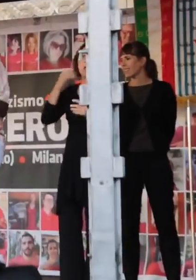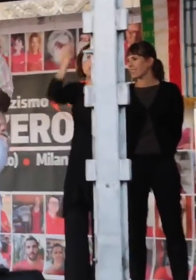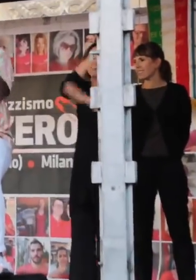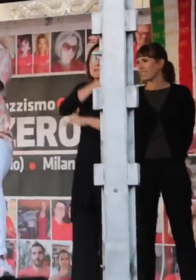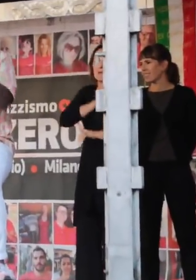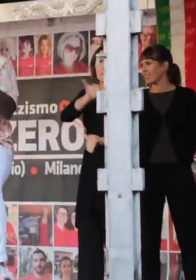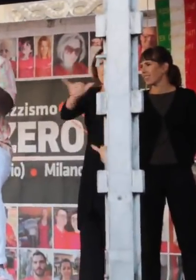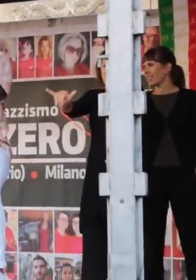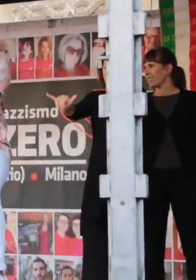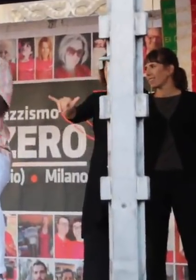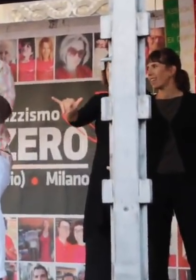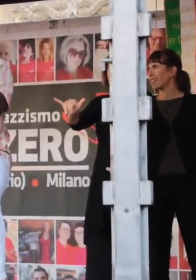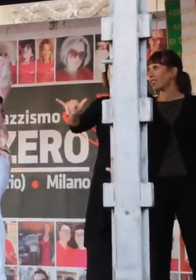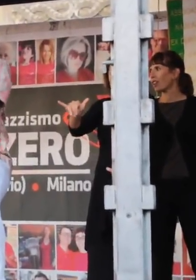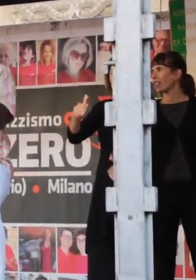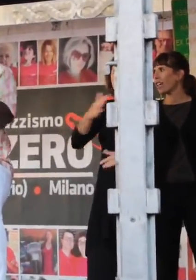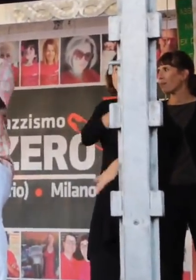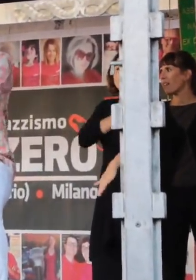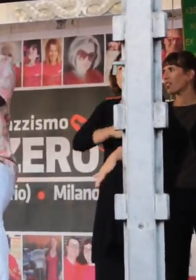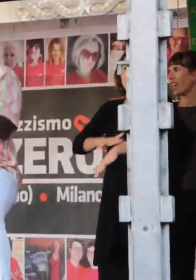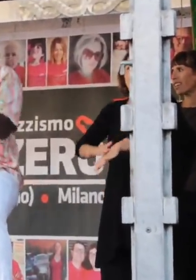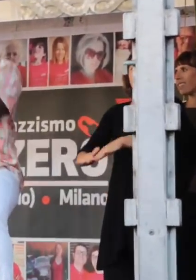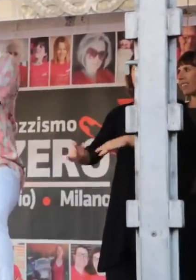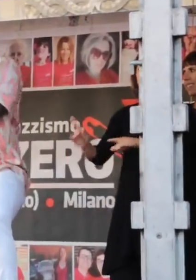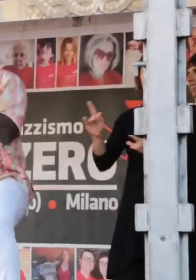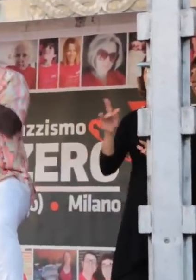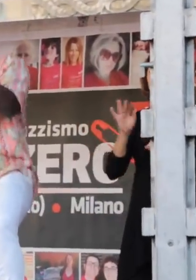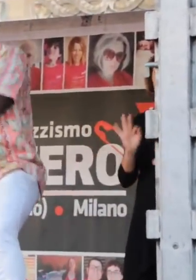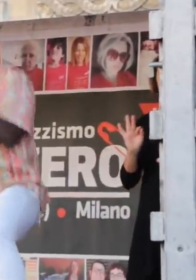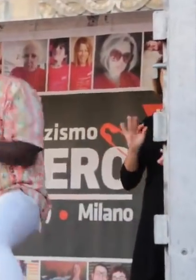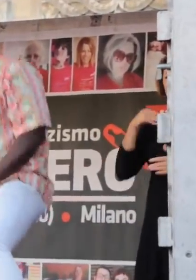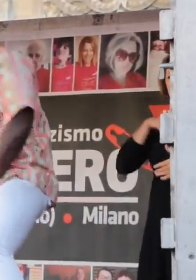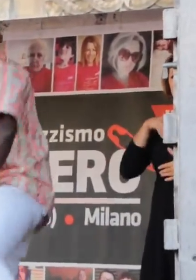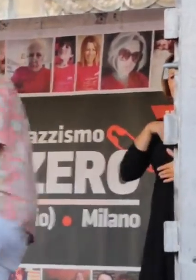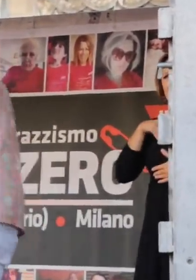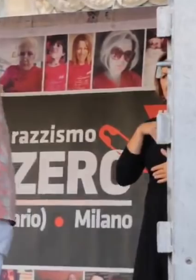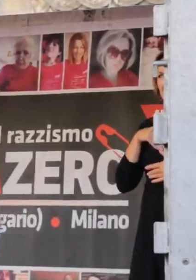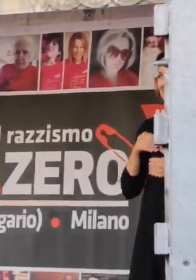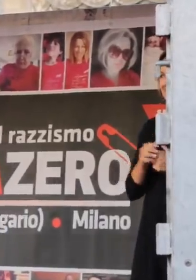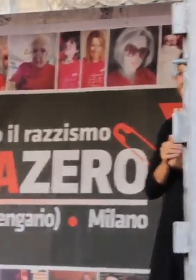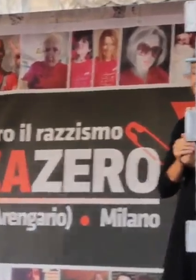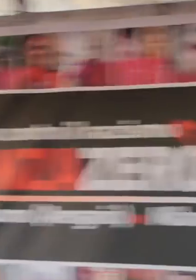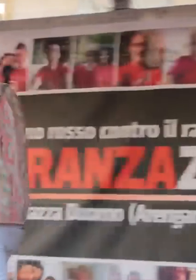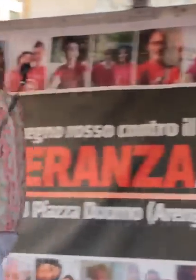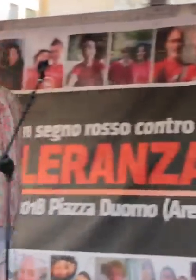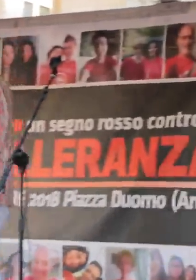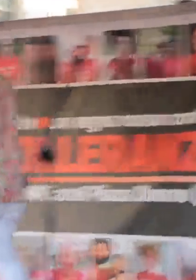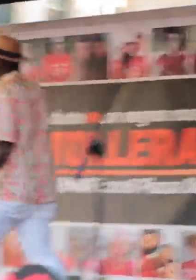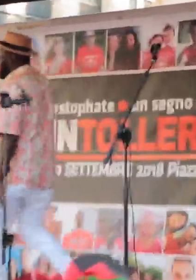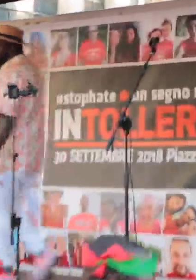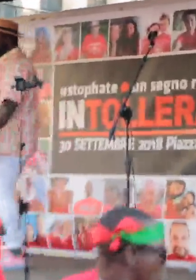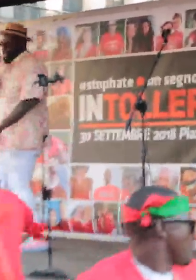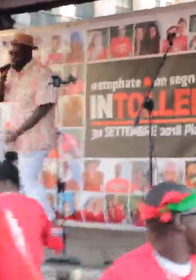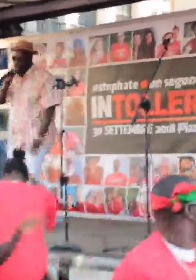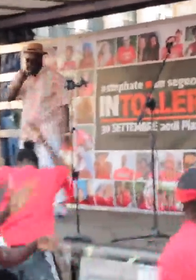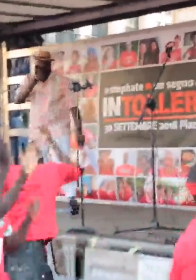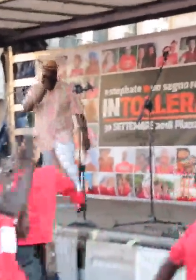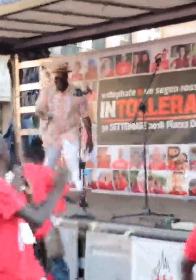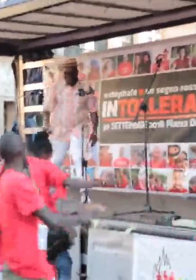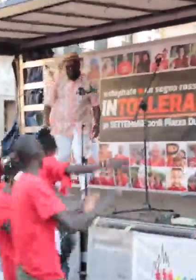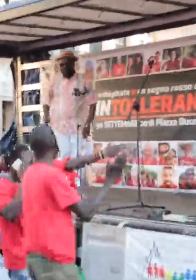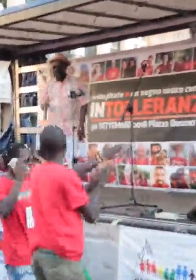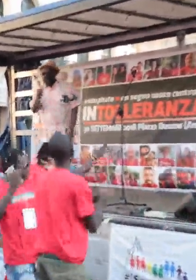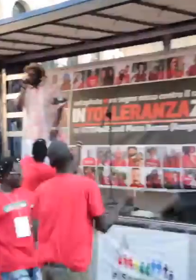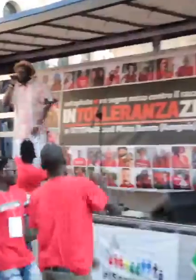storia della mia gente lo so bene, non la scorderò mai, è sulla mia pelle per sempre